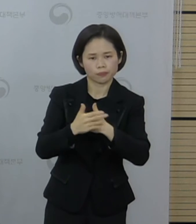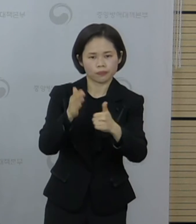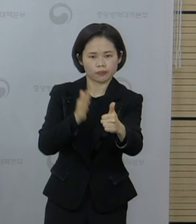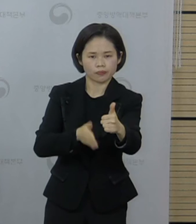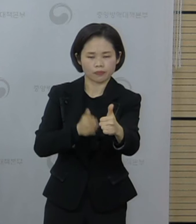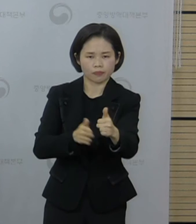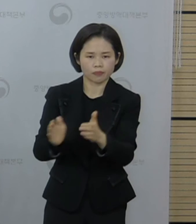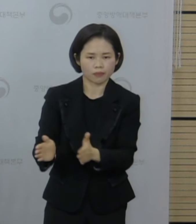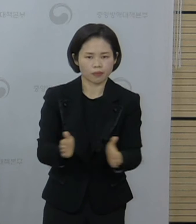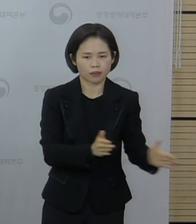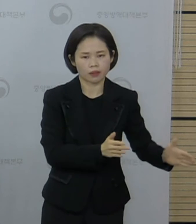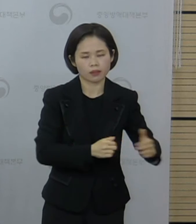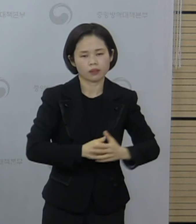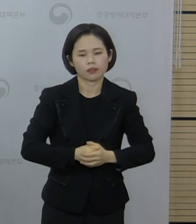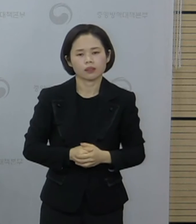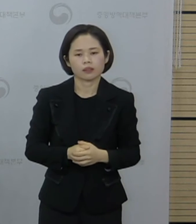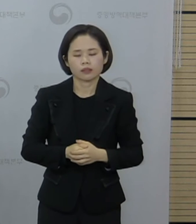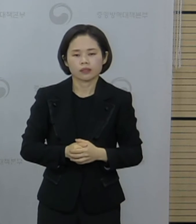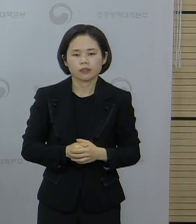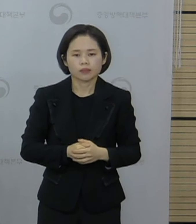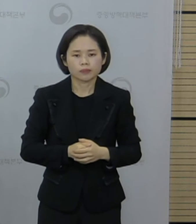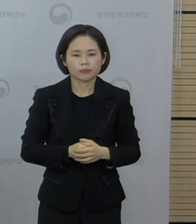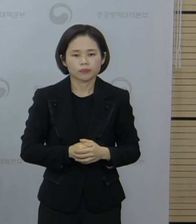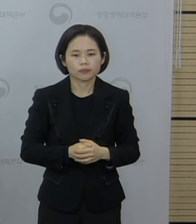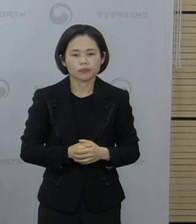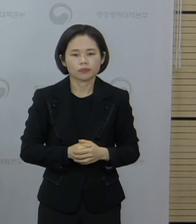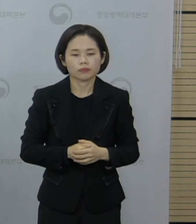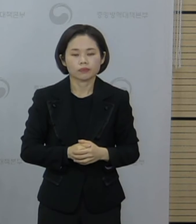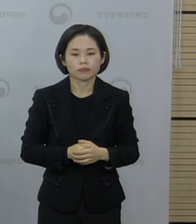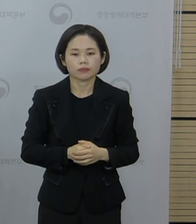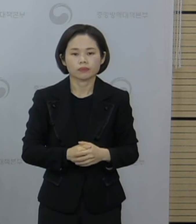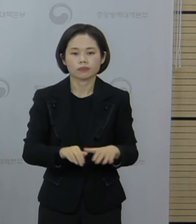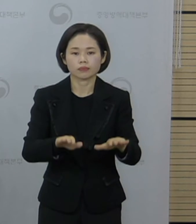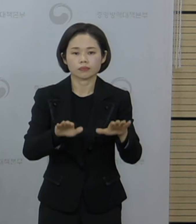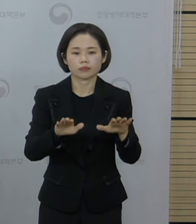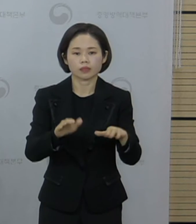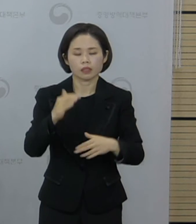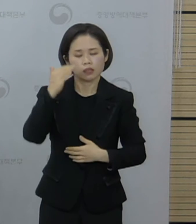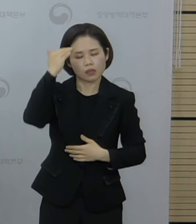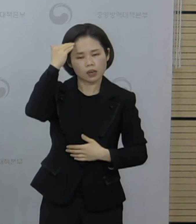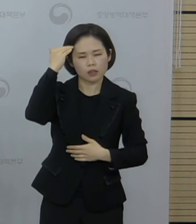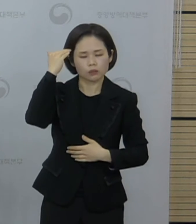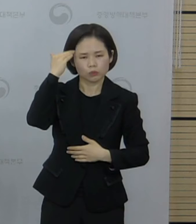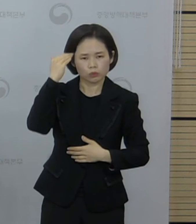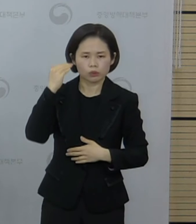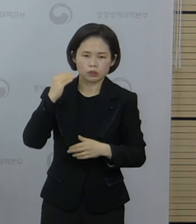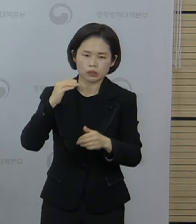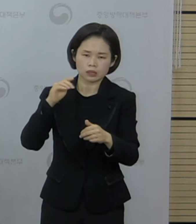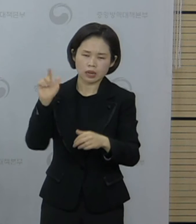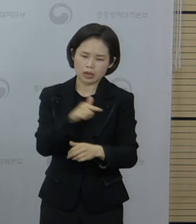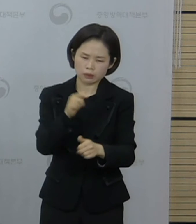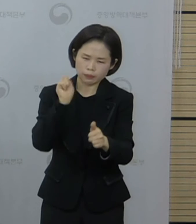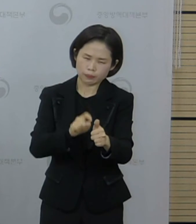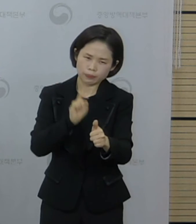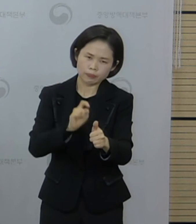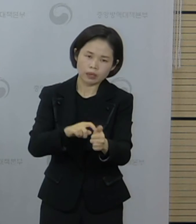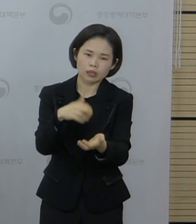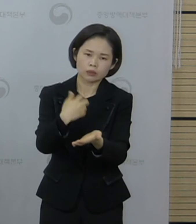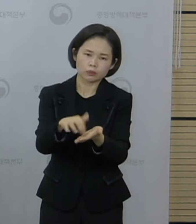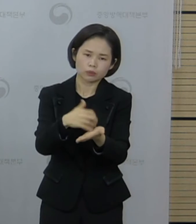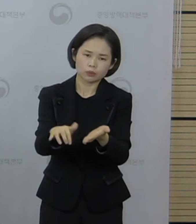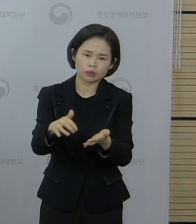말씀을 리도록 하겠습니다 국내 신규 확진 자 발생 규모가 다시 매 자릿수